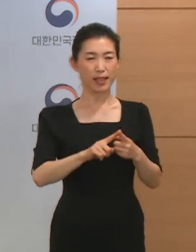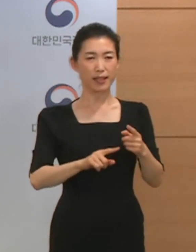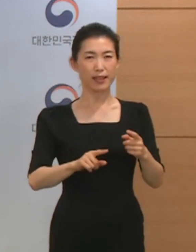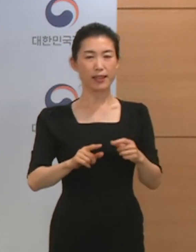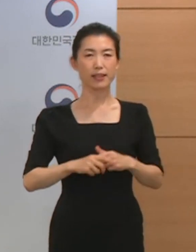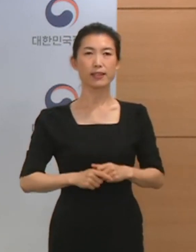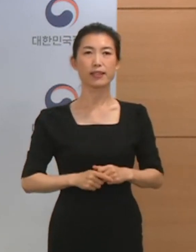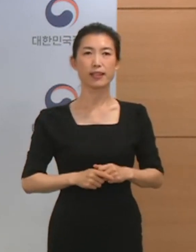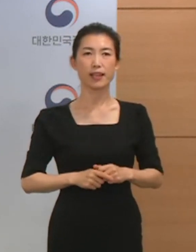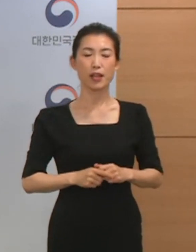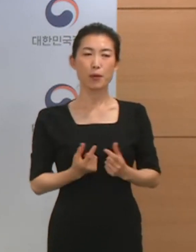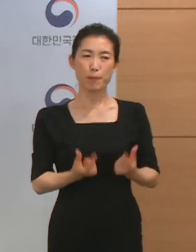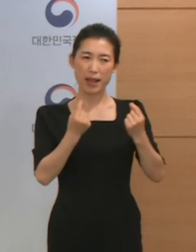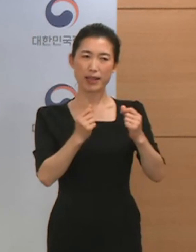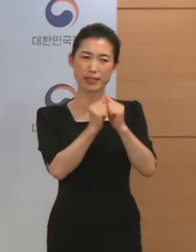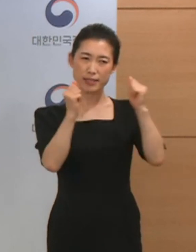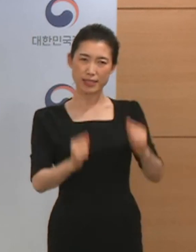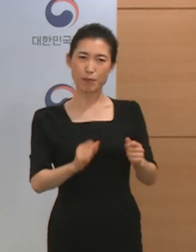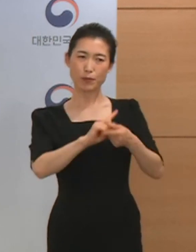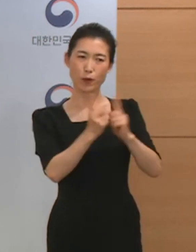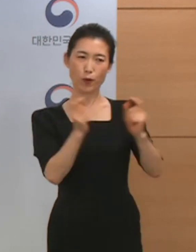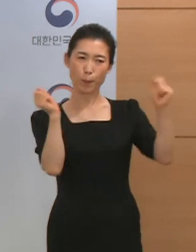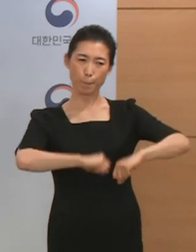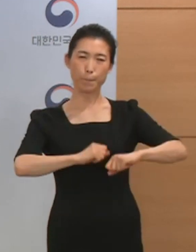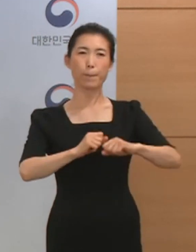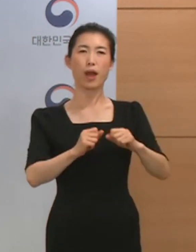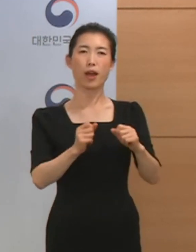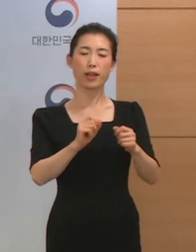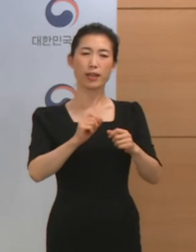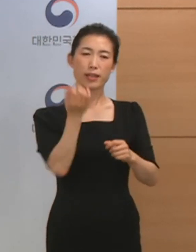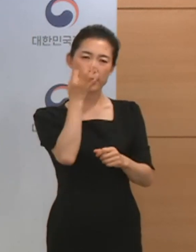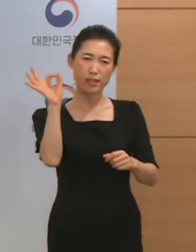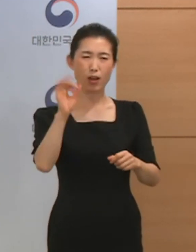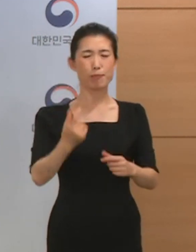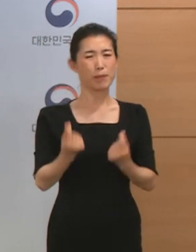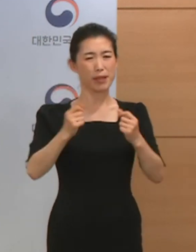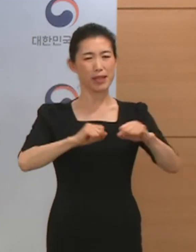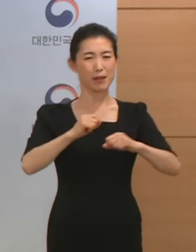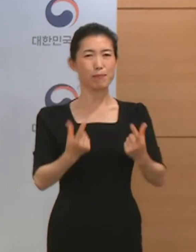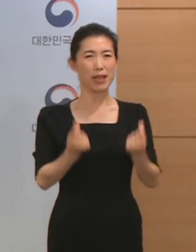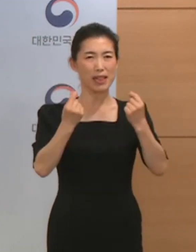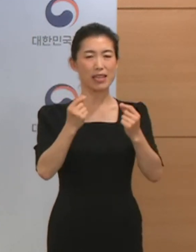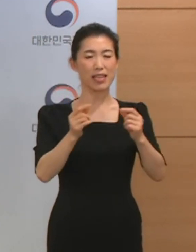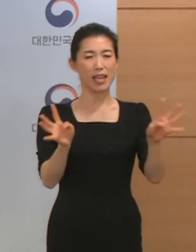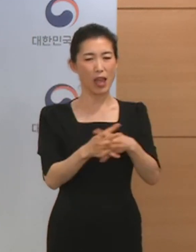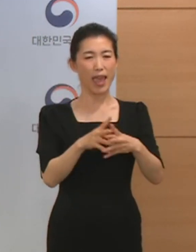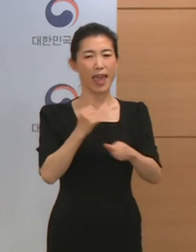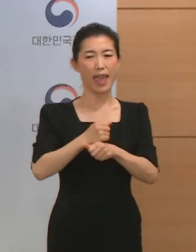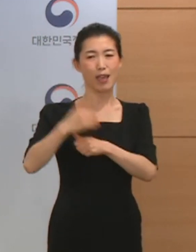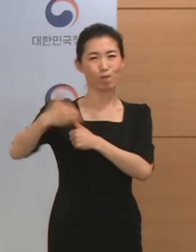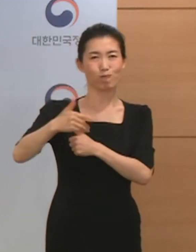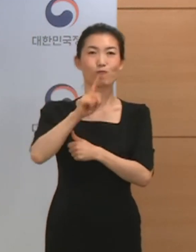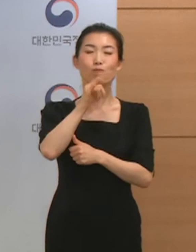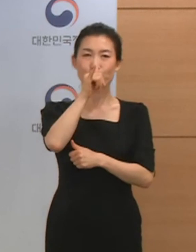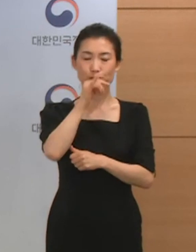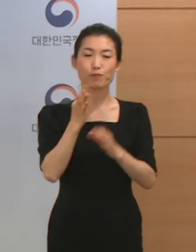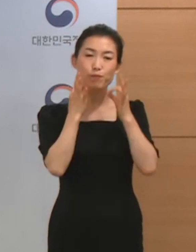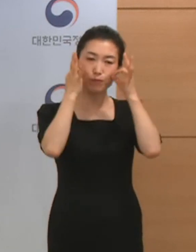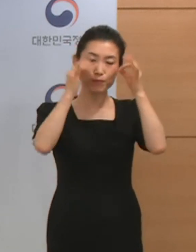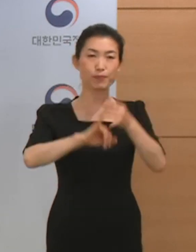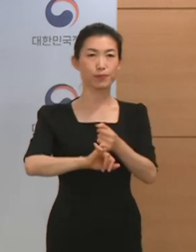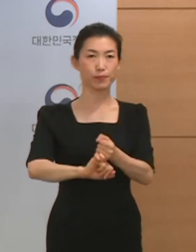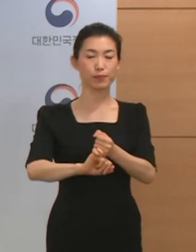노력해서 조속히 시스템을 좀 만드는 쪽으로 노력을 하라는 당부 말씀으로 이해하고 그렇게 주시도록 하겠습니다.